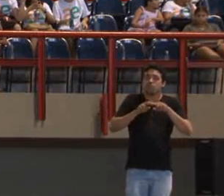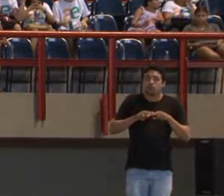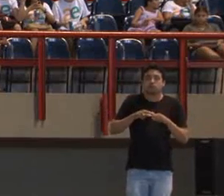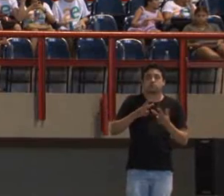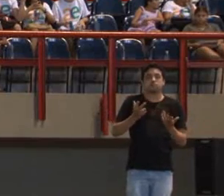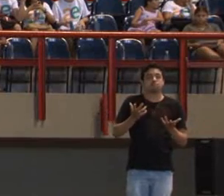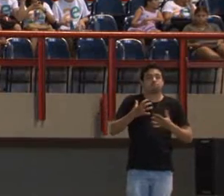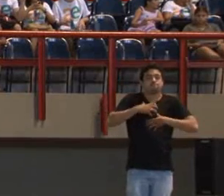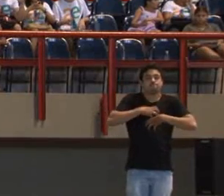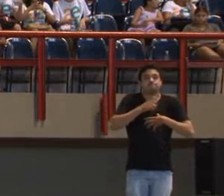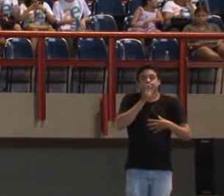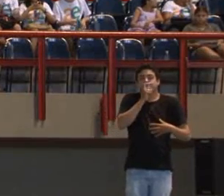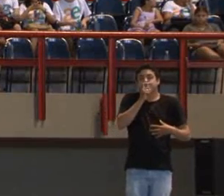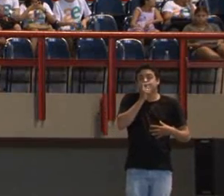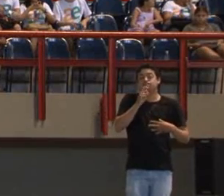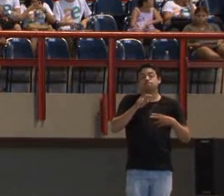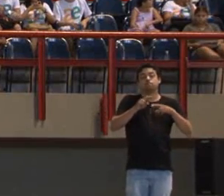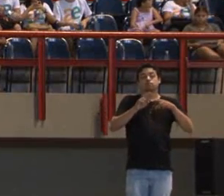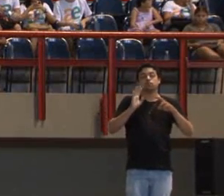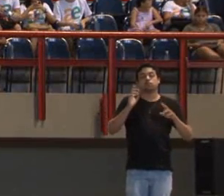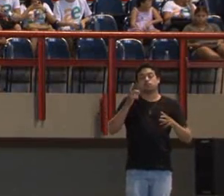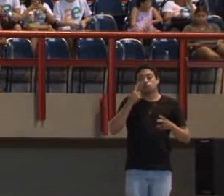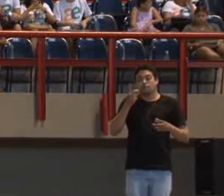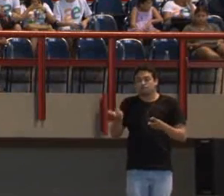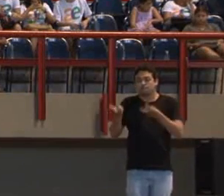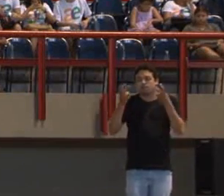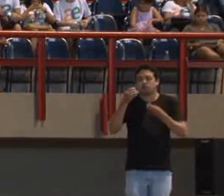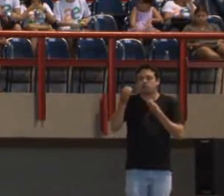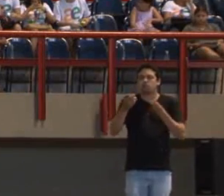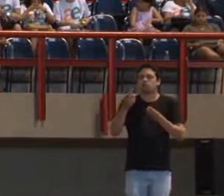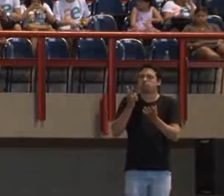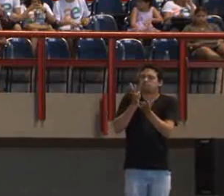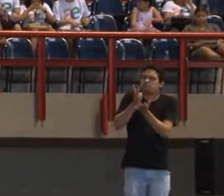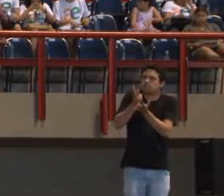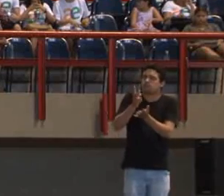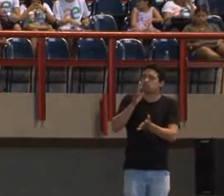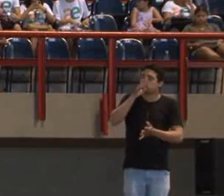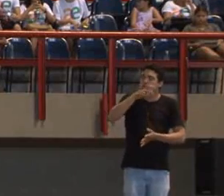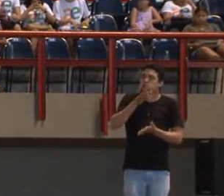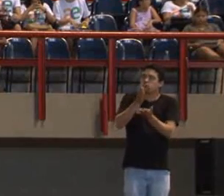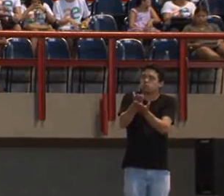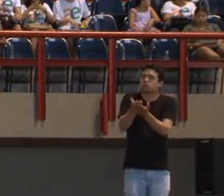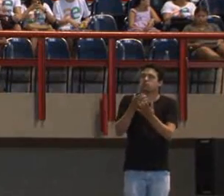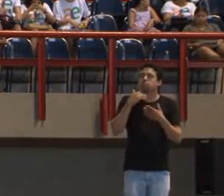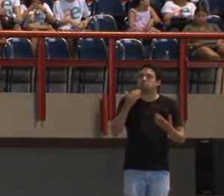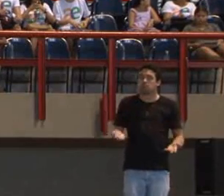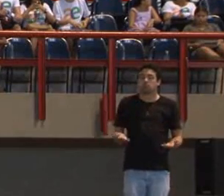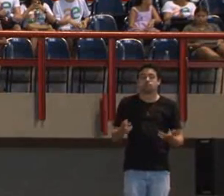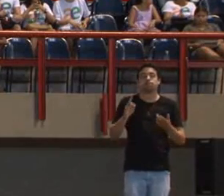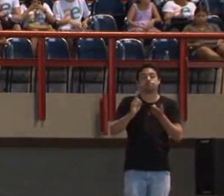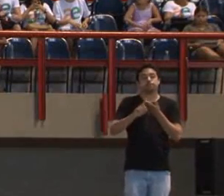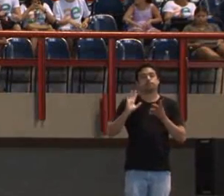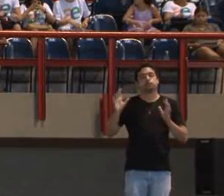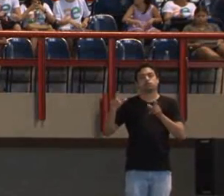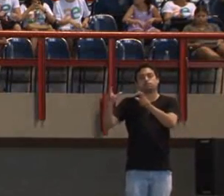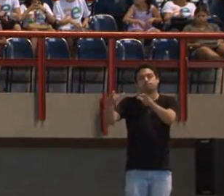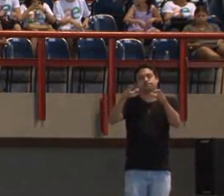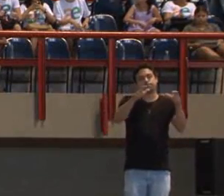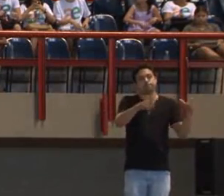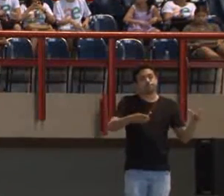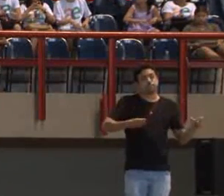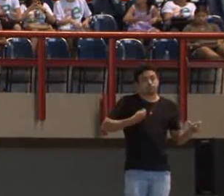motiva. Ou seja, você não vê sentido em continuar com aquilo. Isso vale em todos os campos da